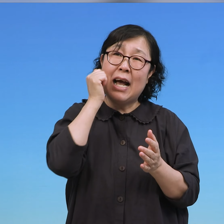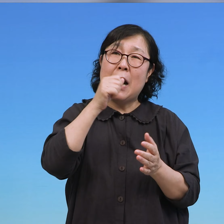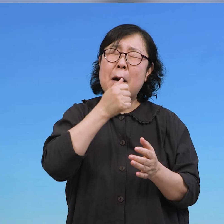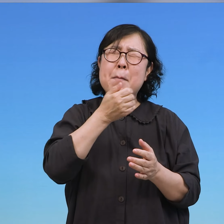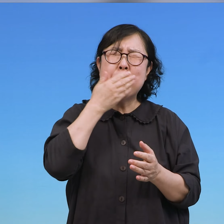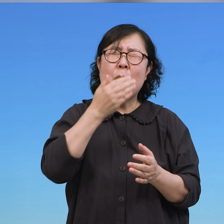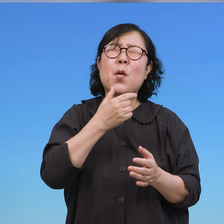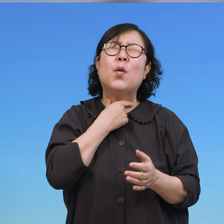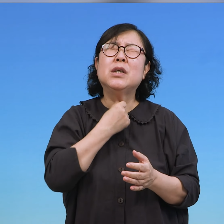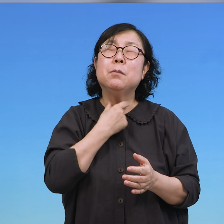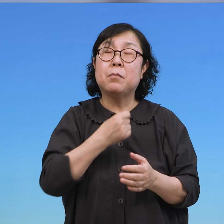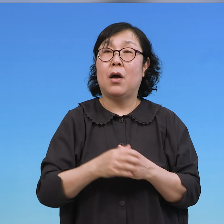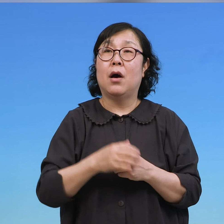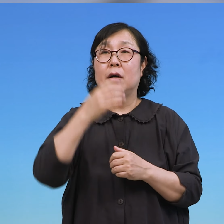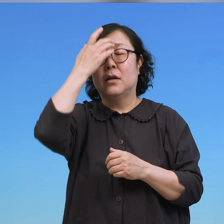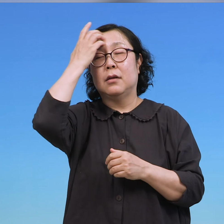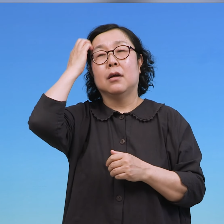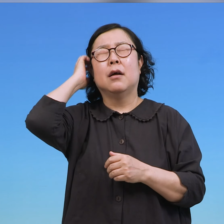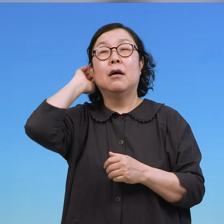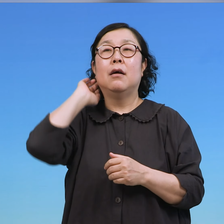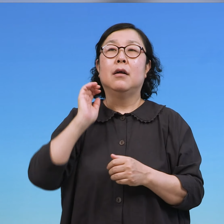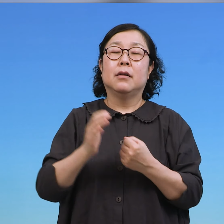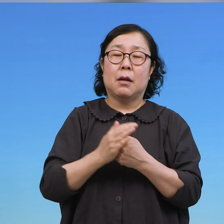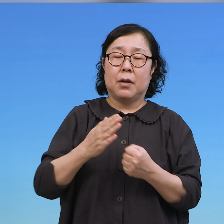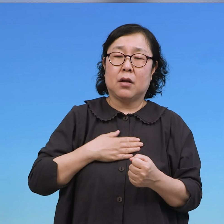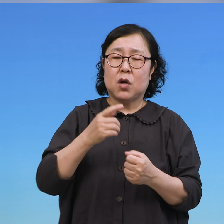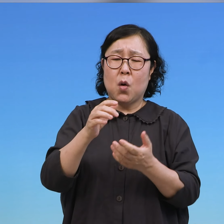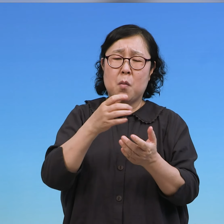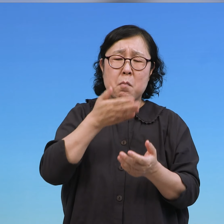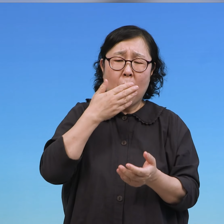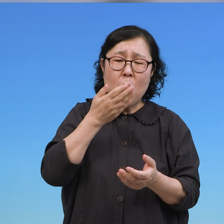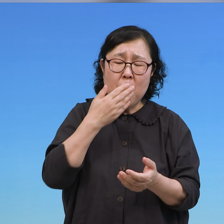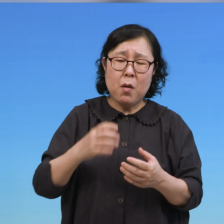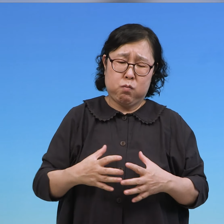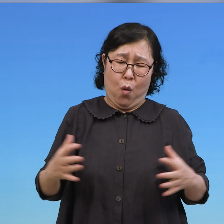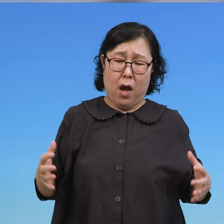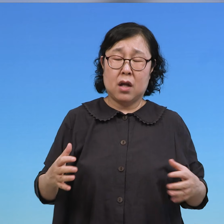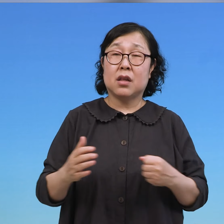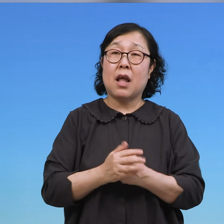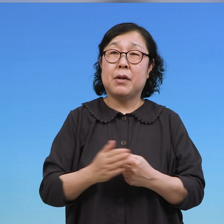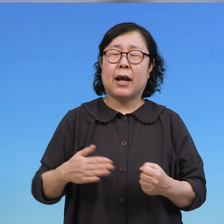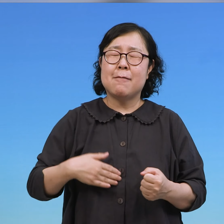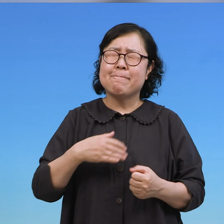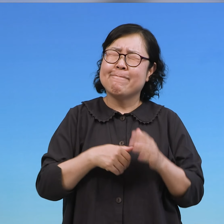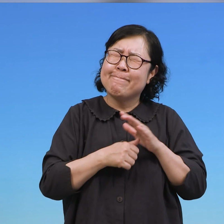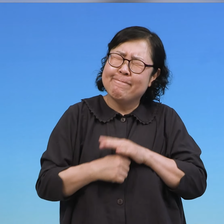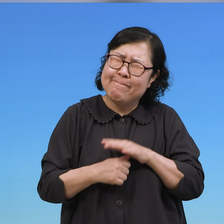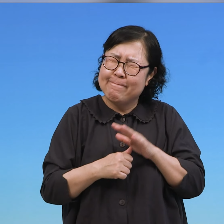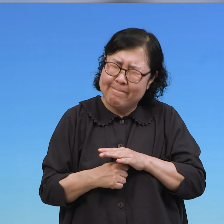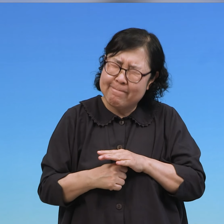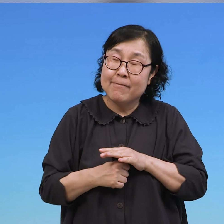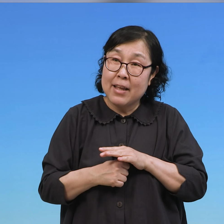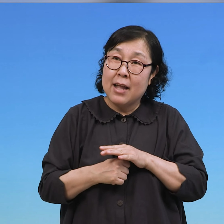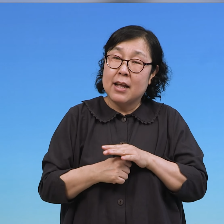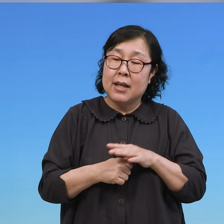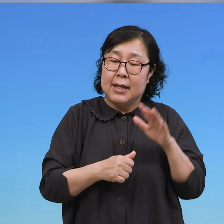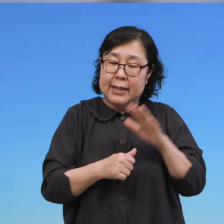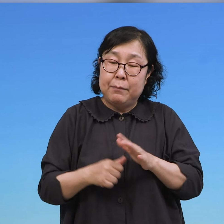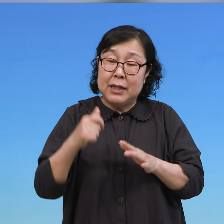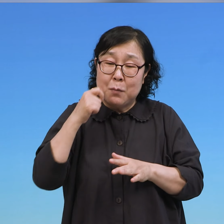그런데 이게 다 이제 이 탄수화물 살찐다 그래서 막 죽으라고 참거든요. 그러다가 이제 정말 이제는 못